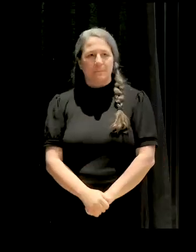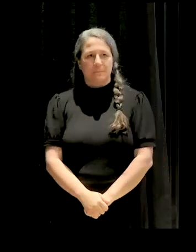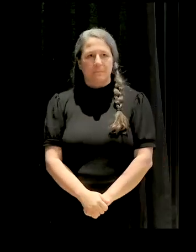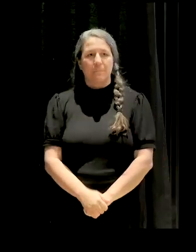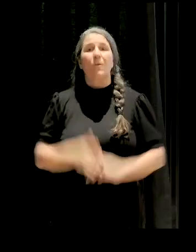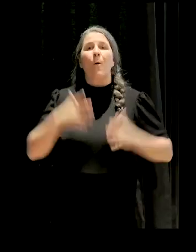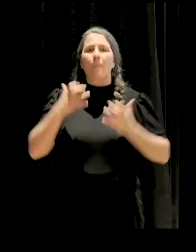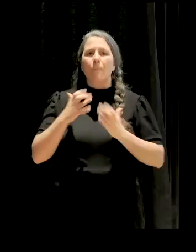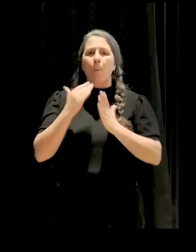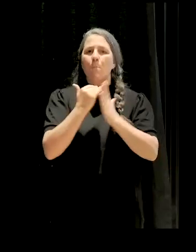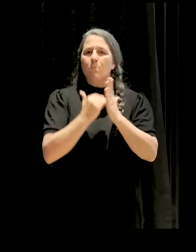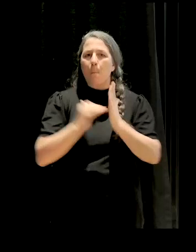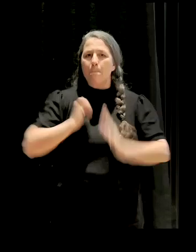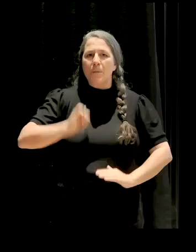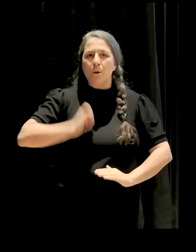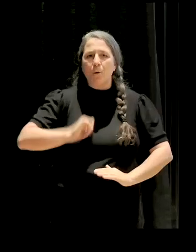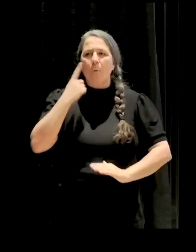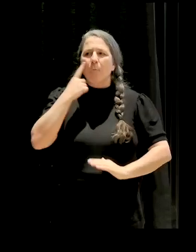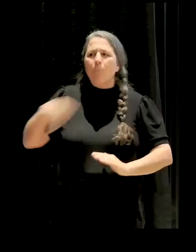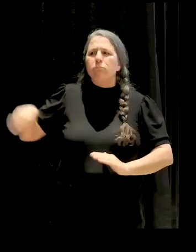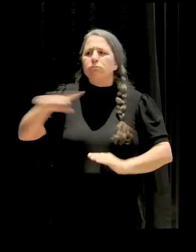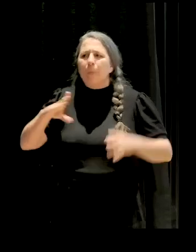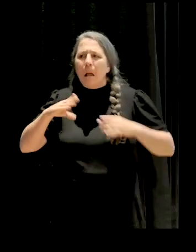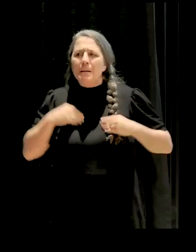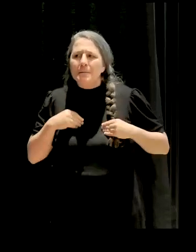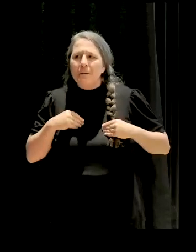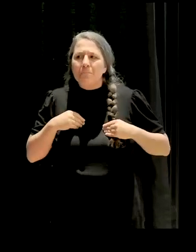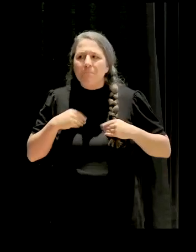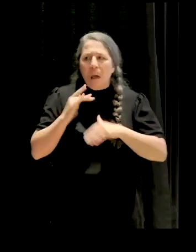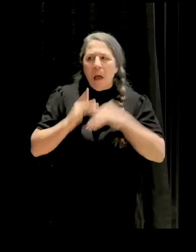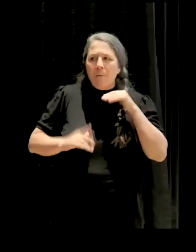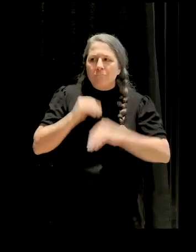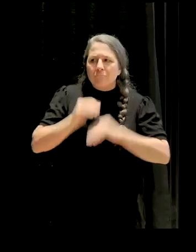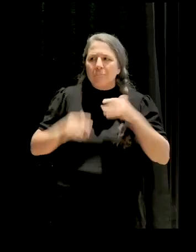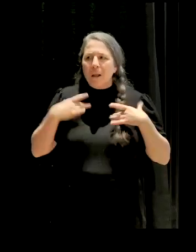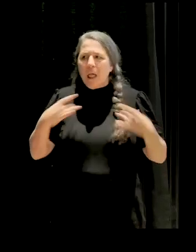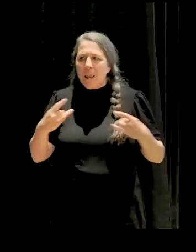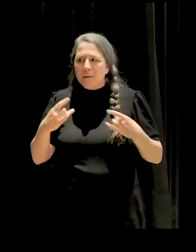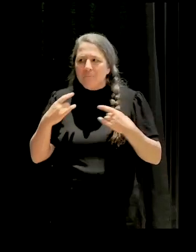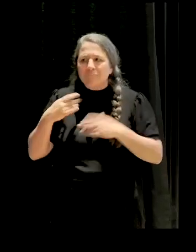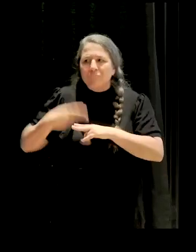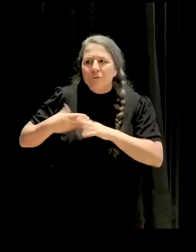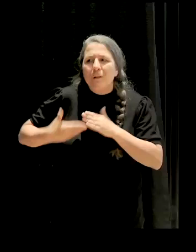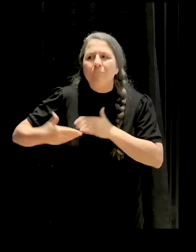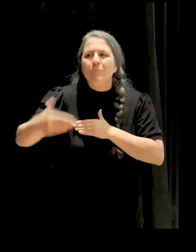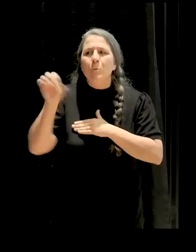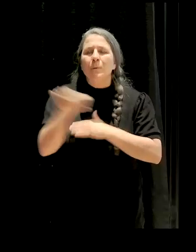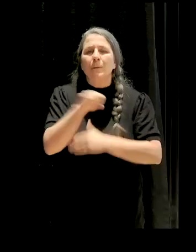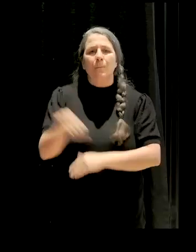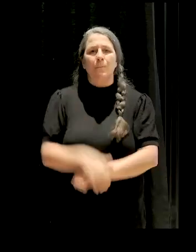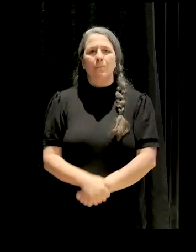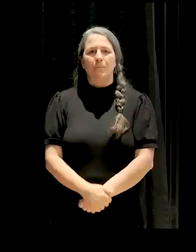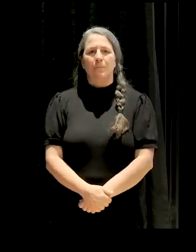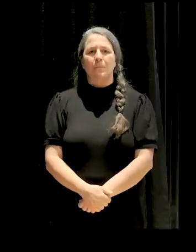pilote pour évaluer l'acceptabilité et l'utilisabilité de cette nouvelle technologie. Donc là, je vous ai mentionné vite